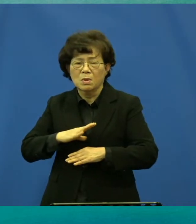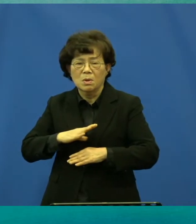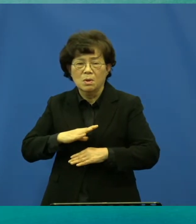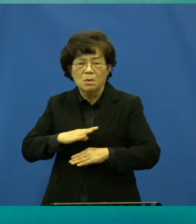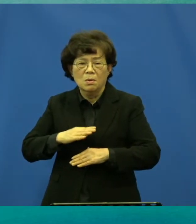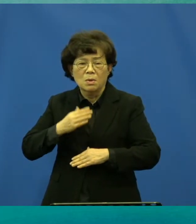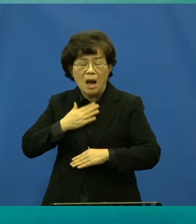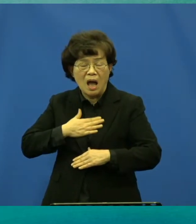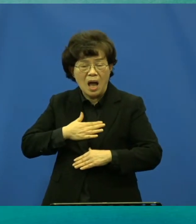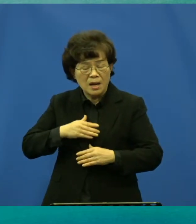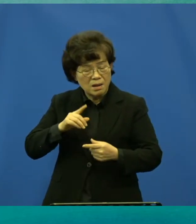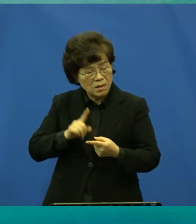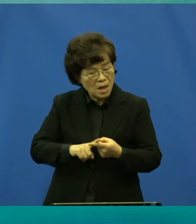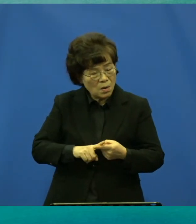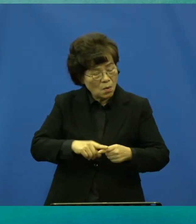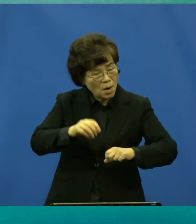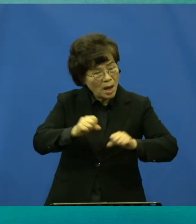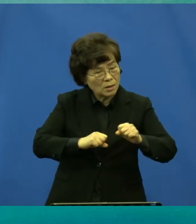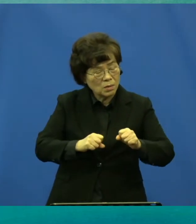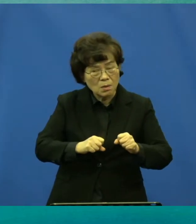아는 대로 행동하지 않습니다.